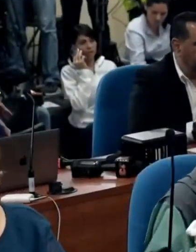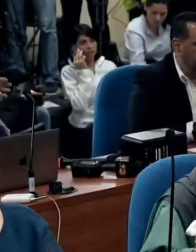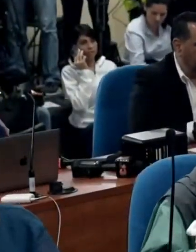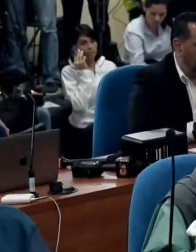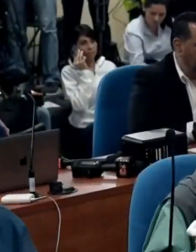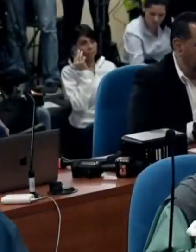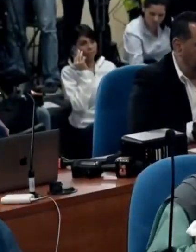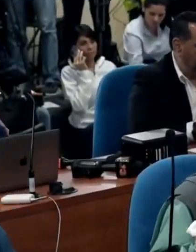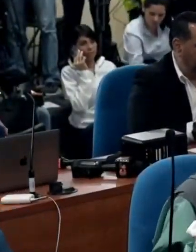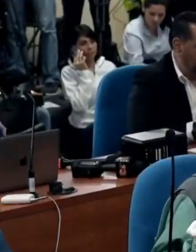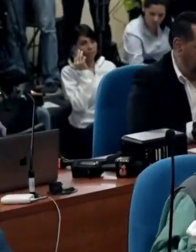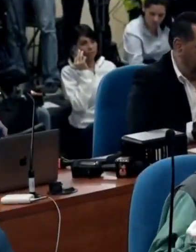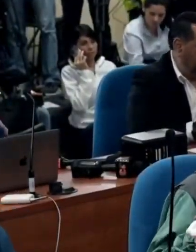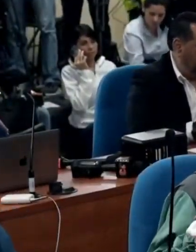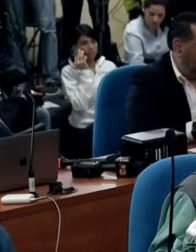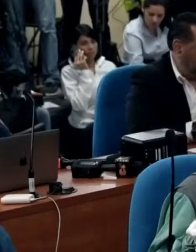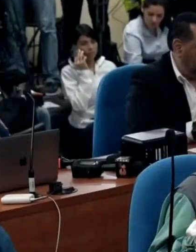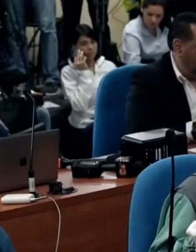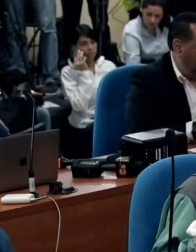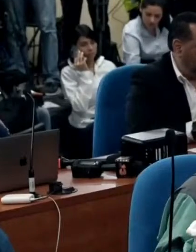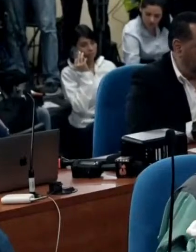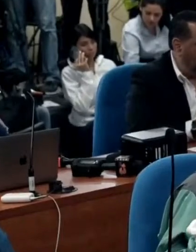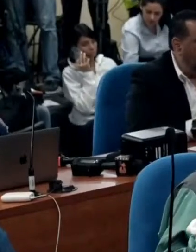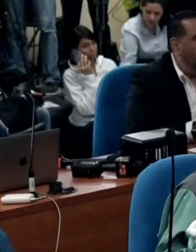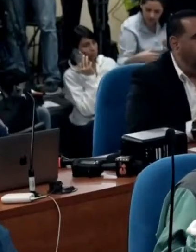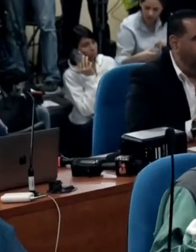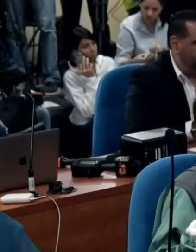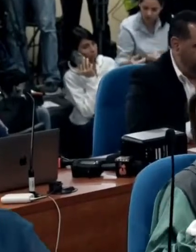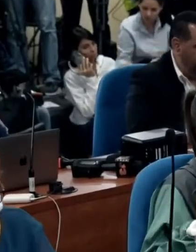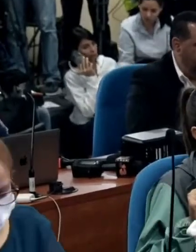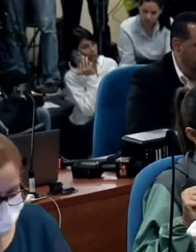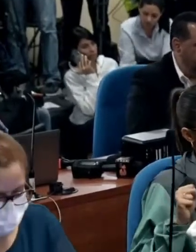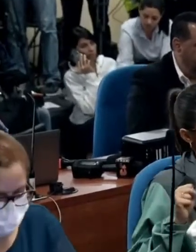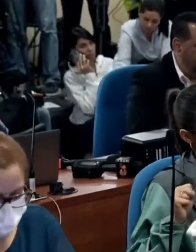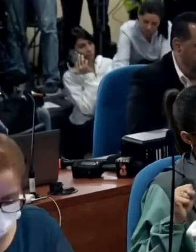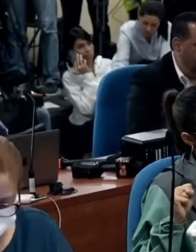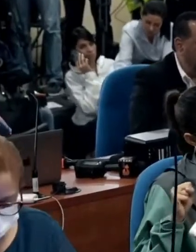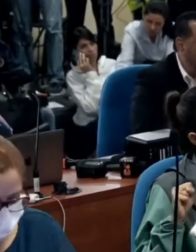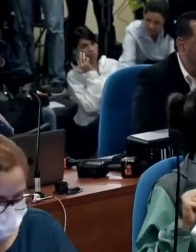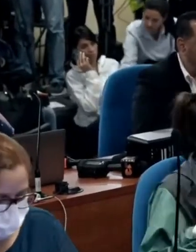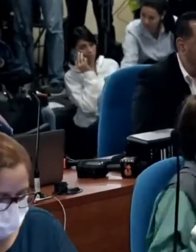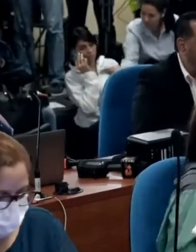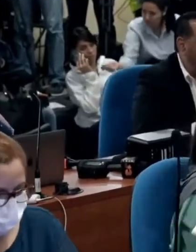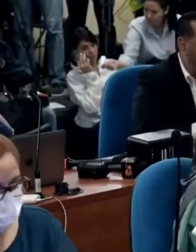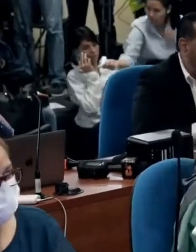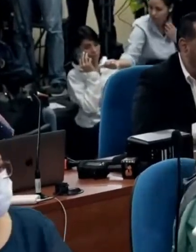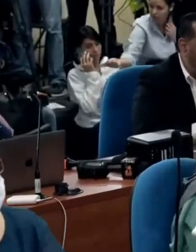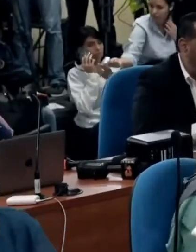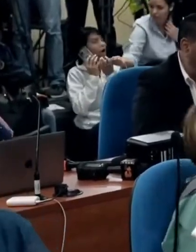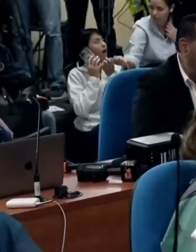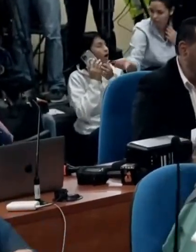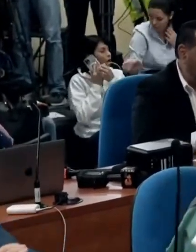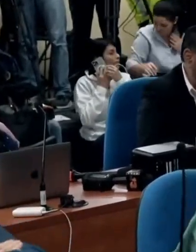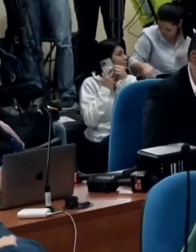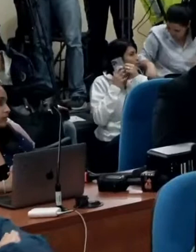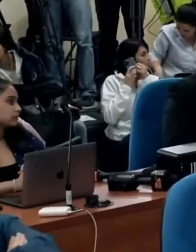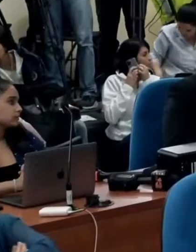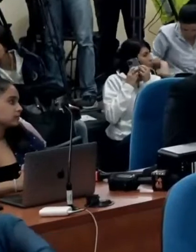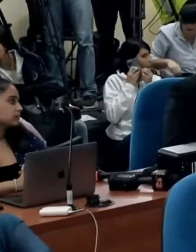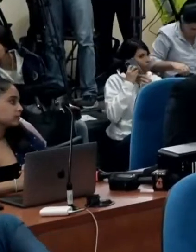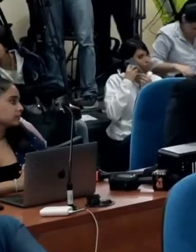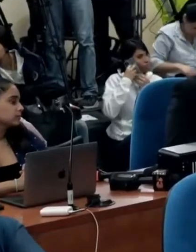mantenido con la administración Biden sale, me imagino que de usted como ejecutivo, hacia no, al revés. Es al revés, eso sí. No quería